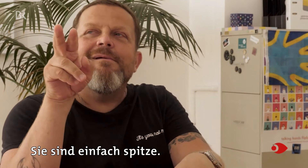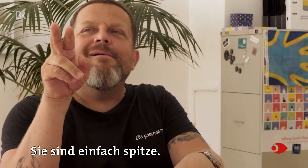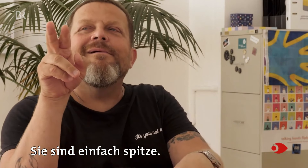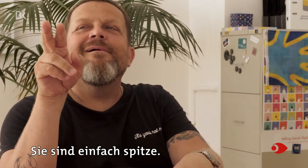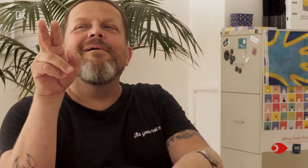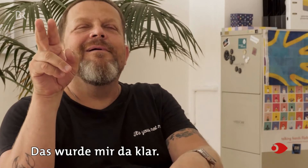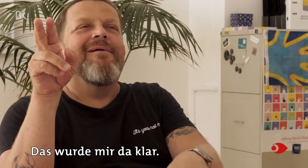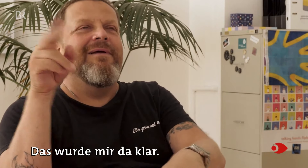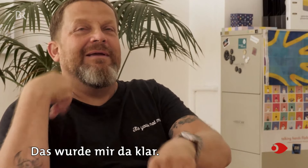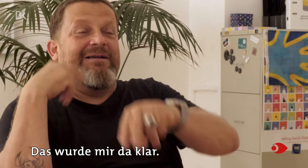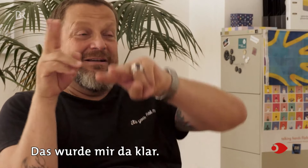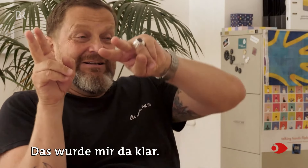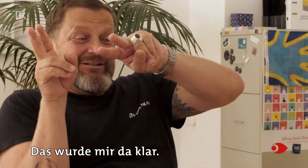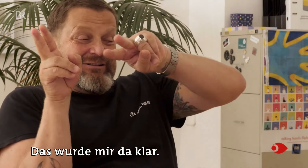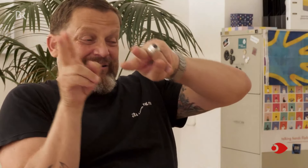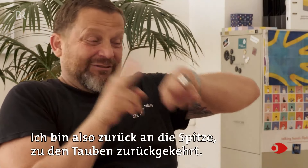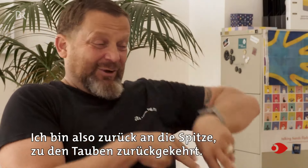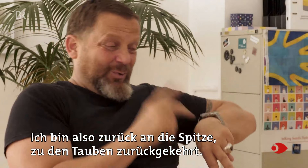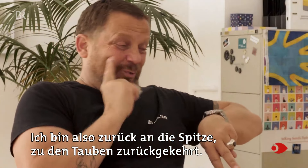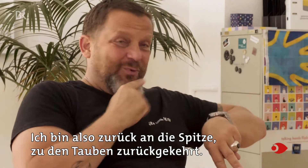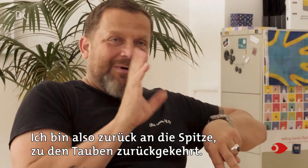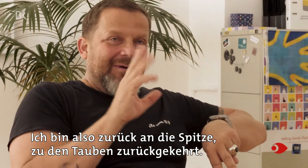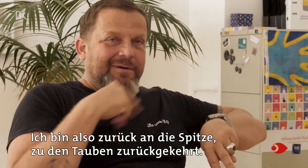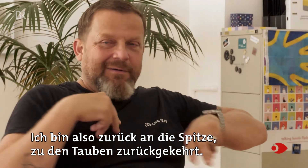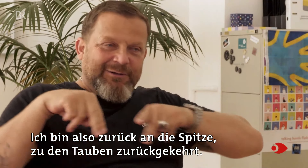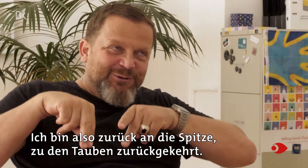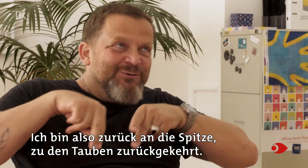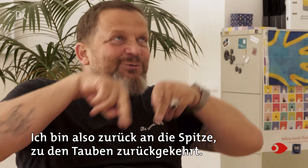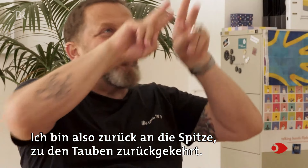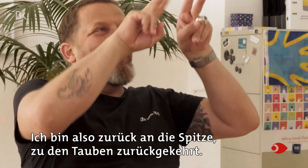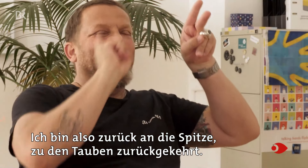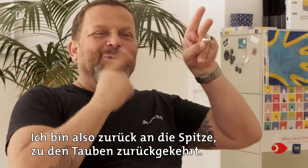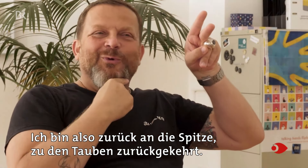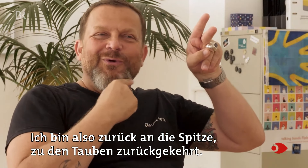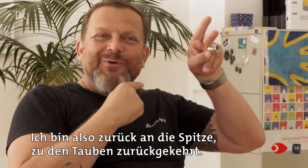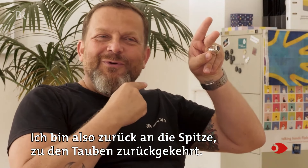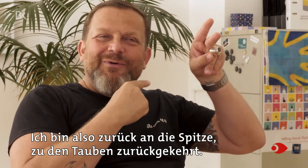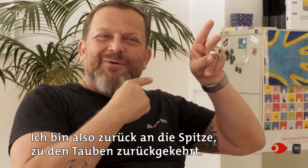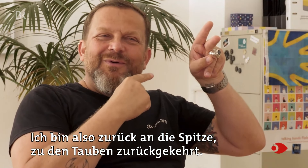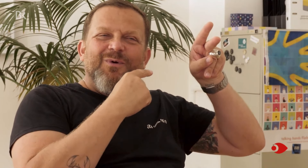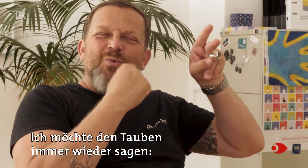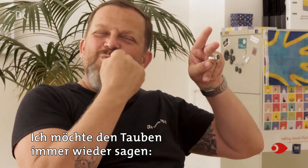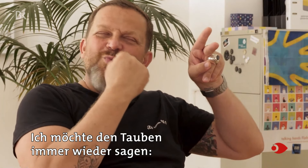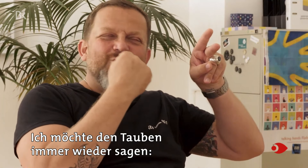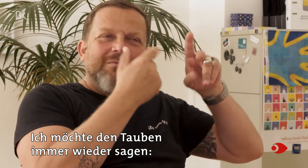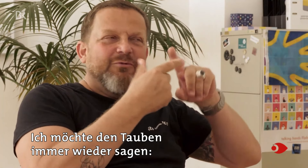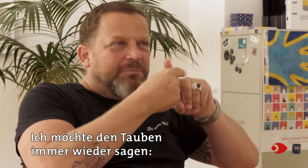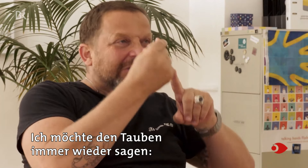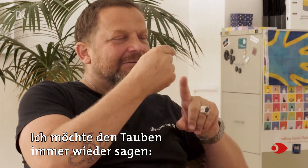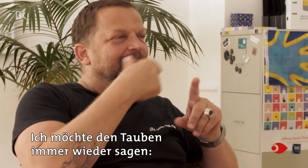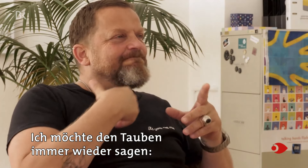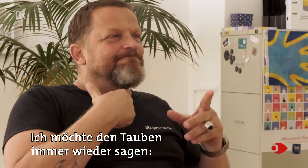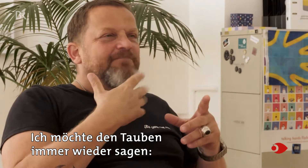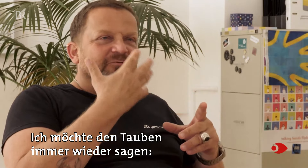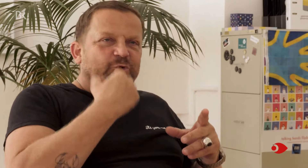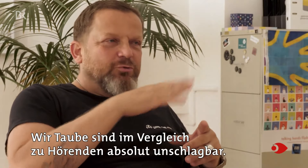Spitze. Das wurde mir da klar. Ich bin also zurück an die Spitze, zu den Tauben zurückgekehrt. Ich möchte den Tauben immer wieder sagen, wir Taube